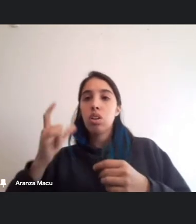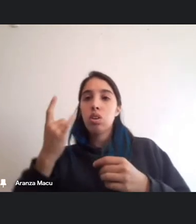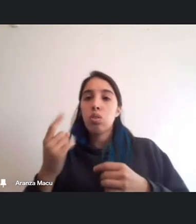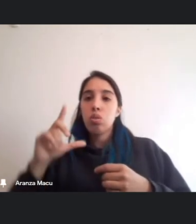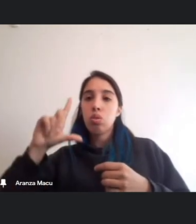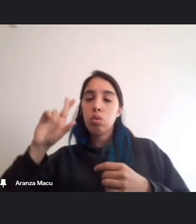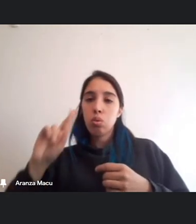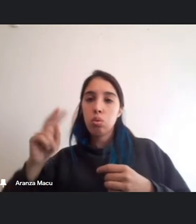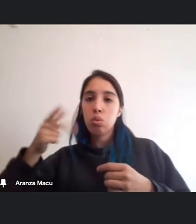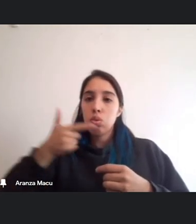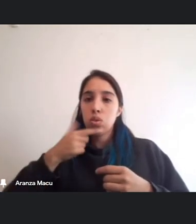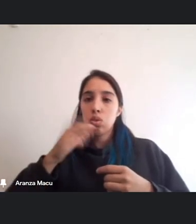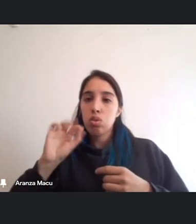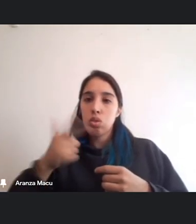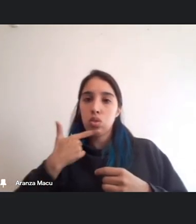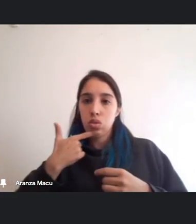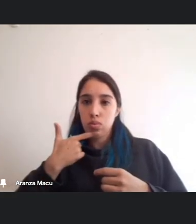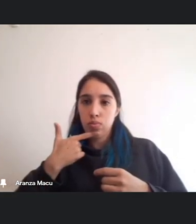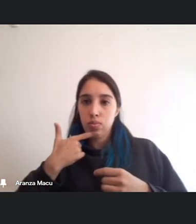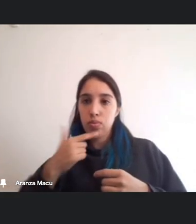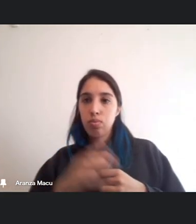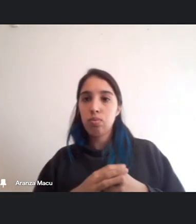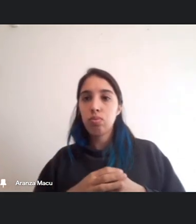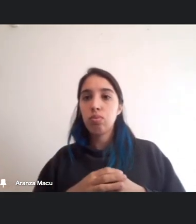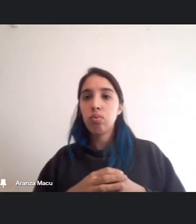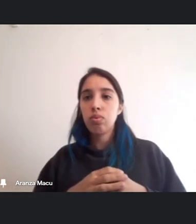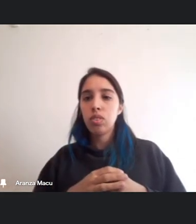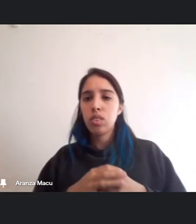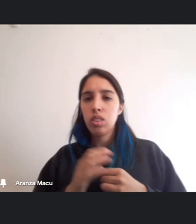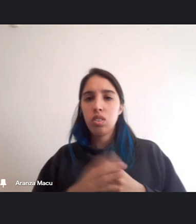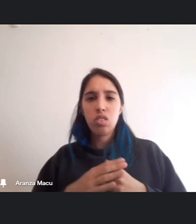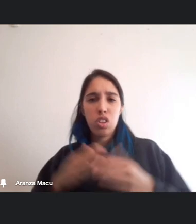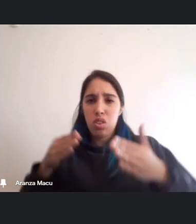Está poniendo el acento que lo limitado son los contextos.